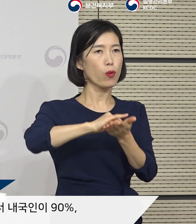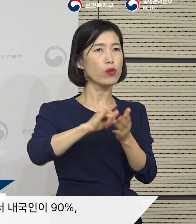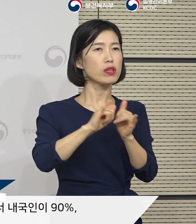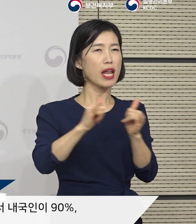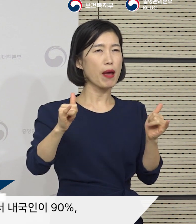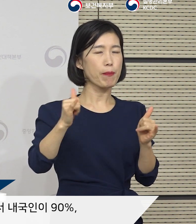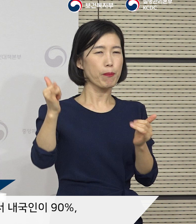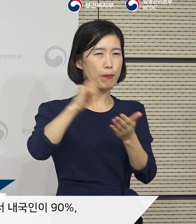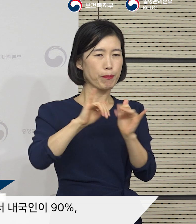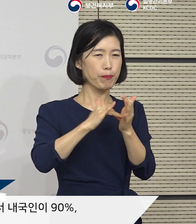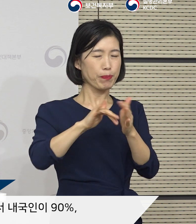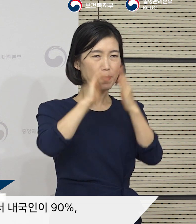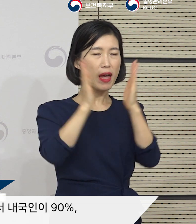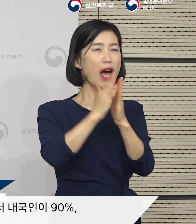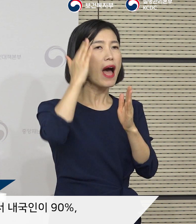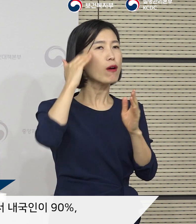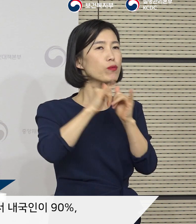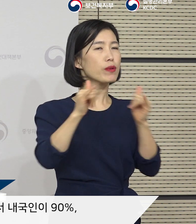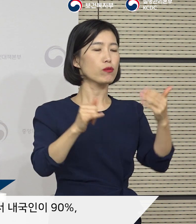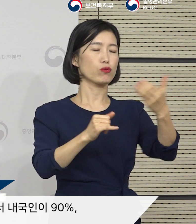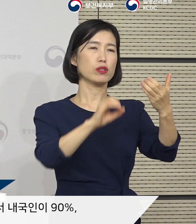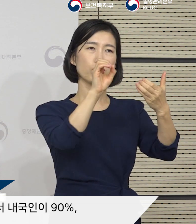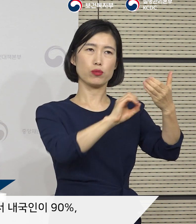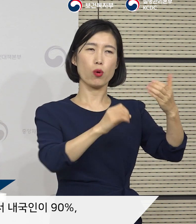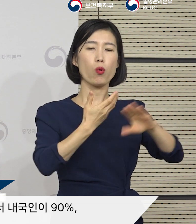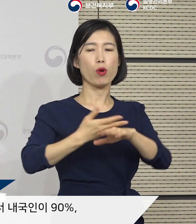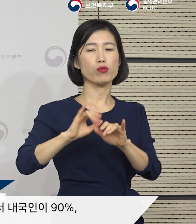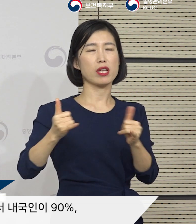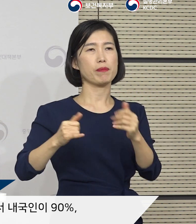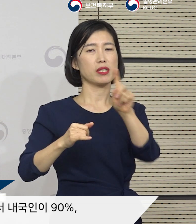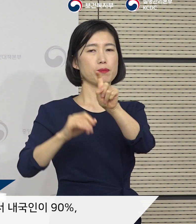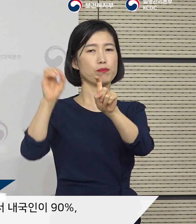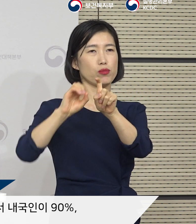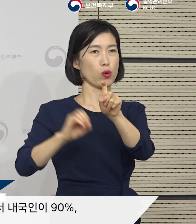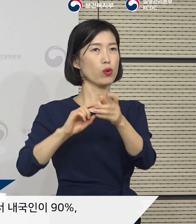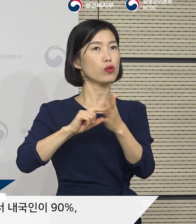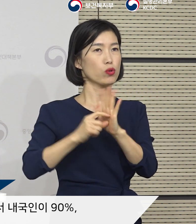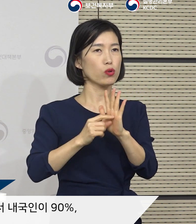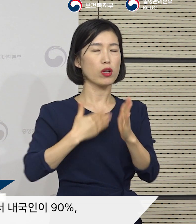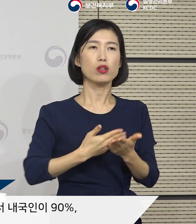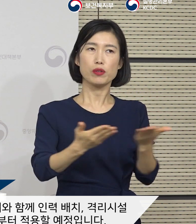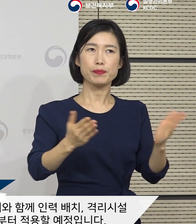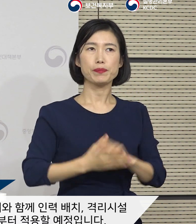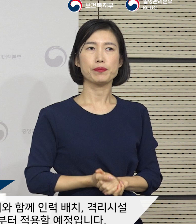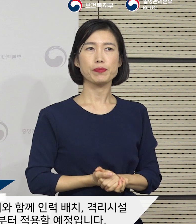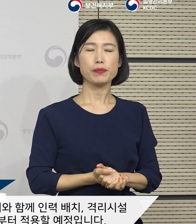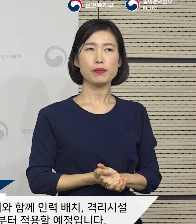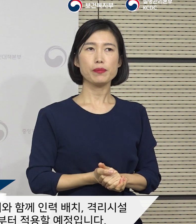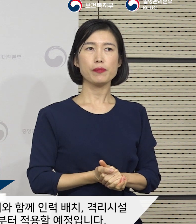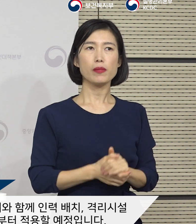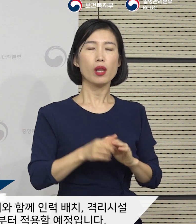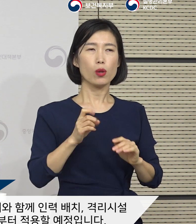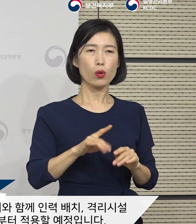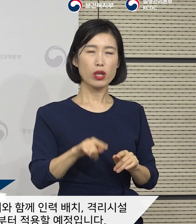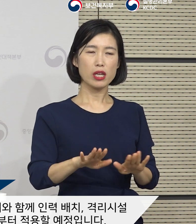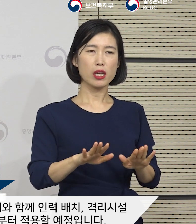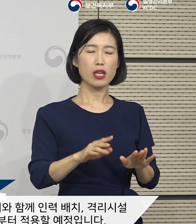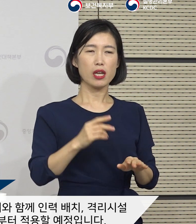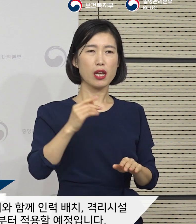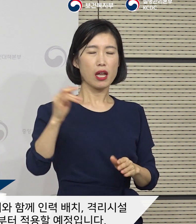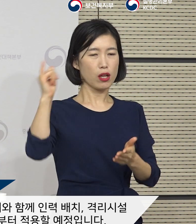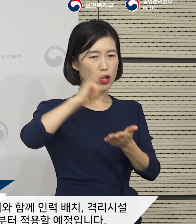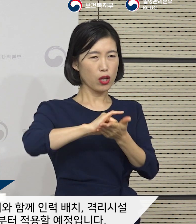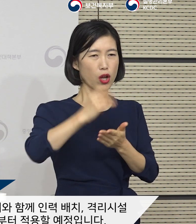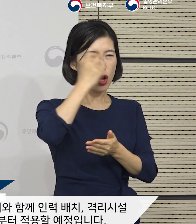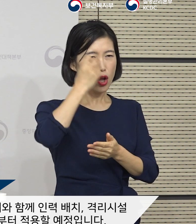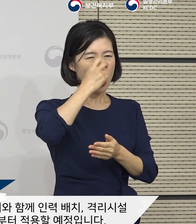전체 입국자 중에서 내국인이 90%, 외국인이 10% 정도를 차지하고 있습니다. 이러한 검역 강화